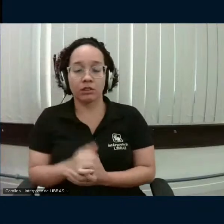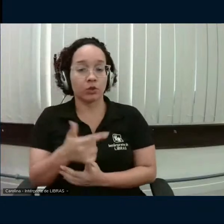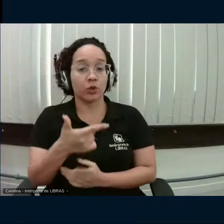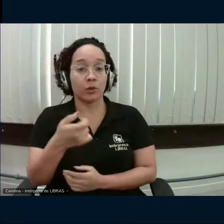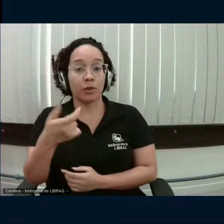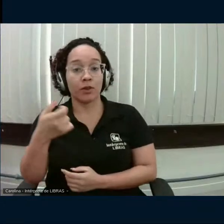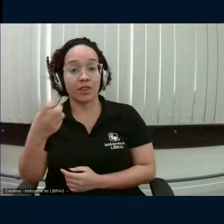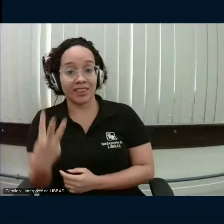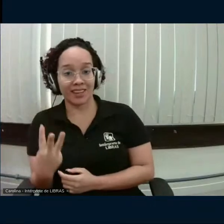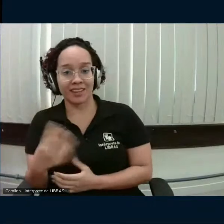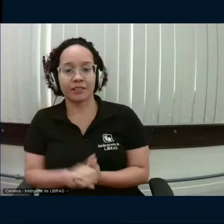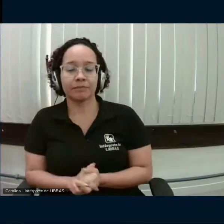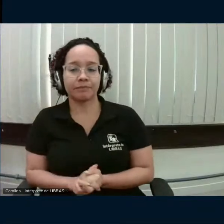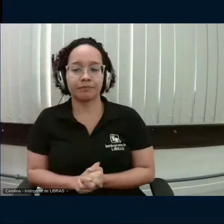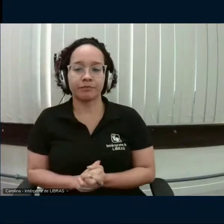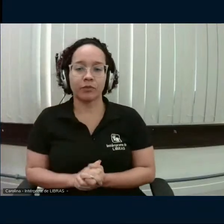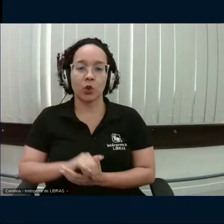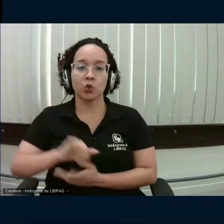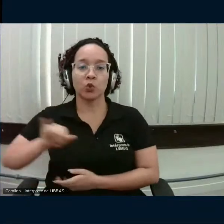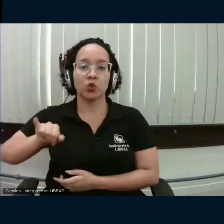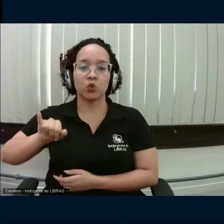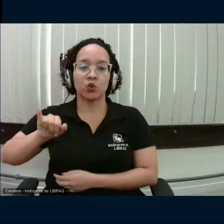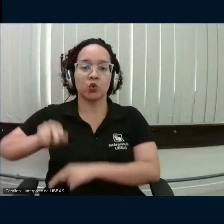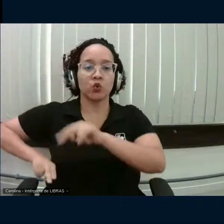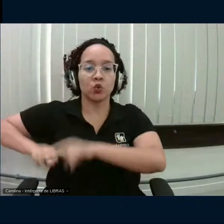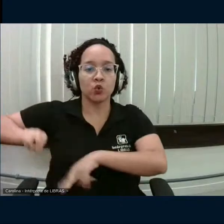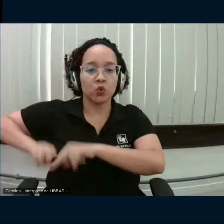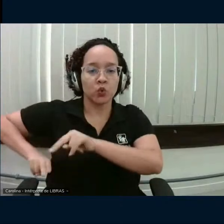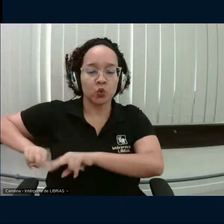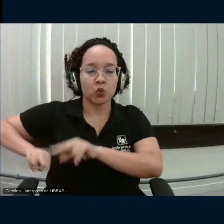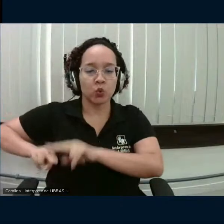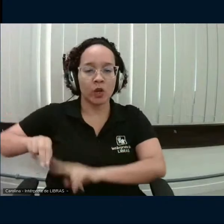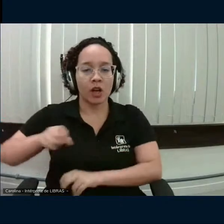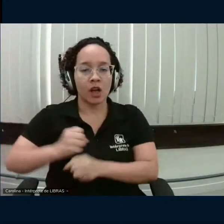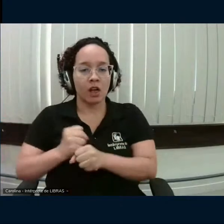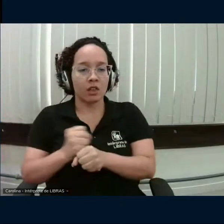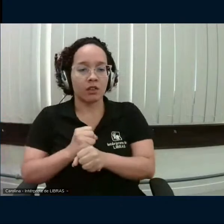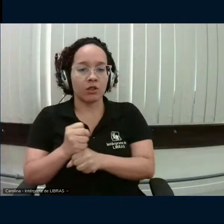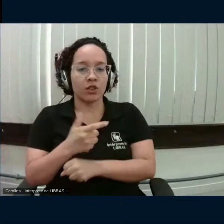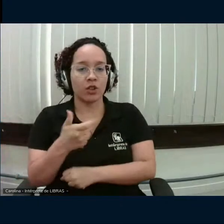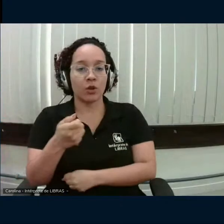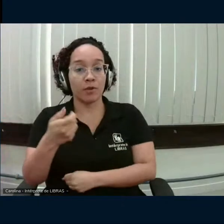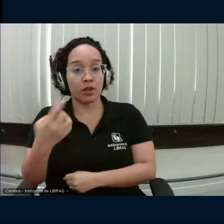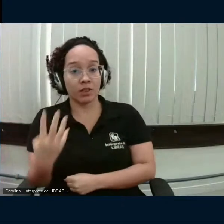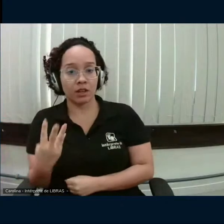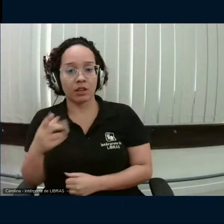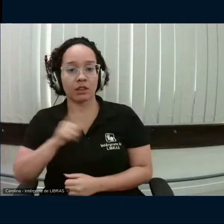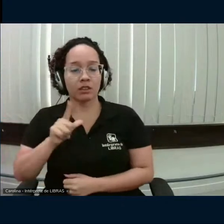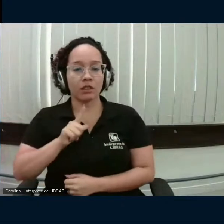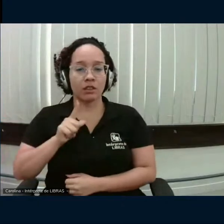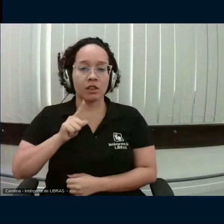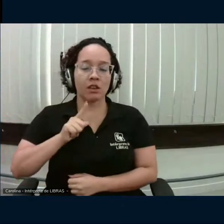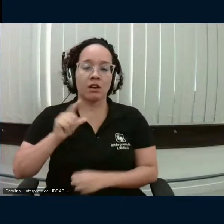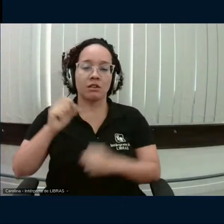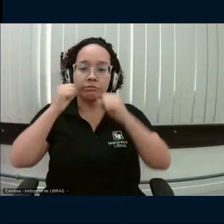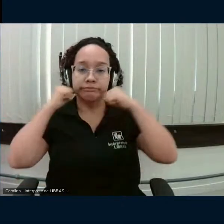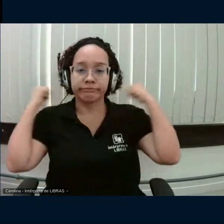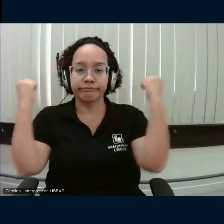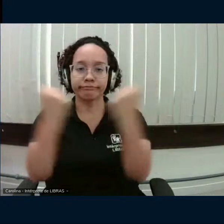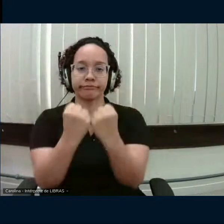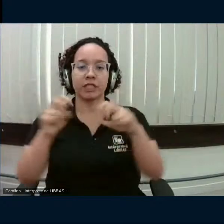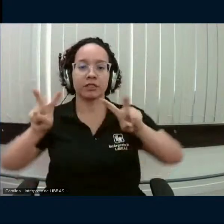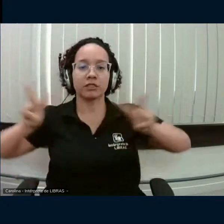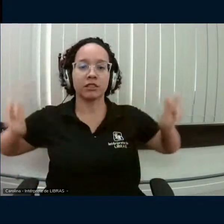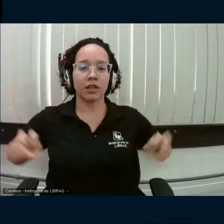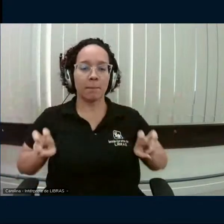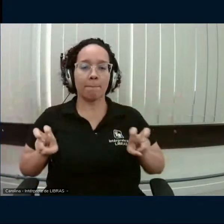realizado em junho de 2003, um seminário que se chamou Ensino Médio Construção Política,